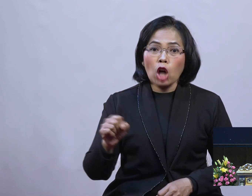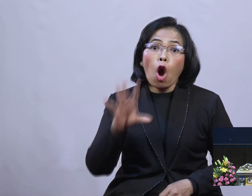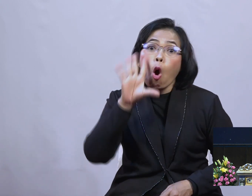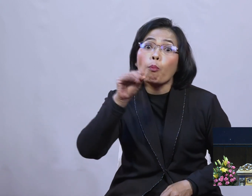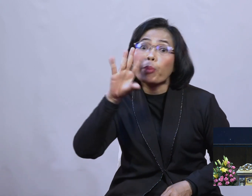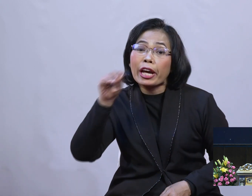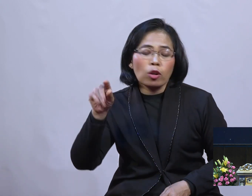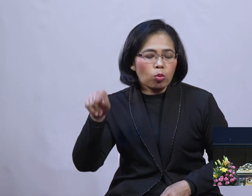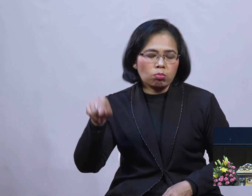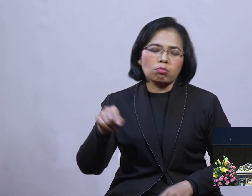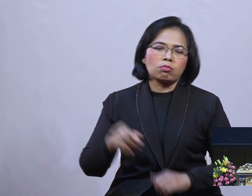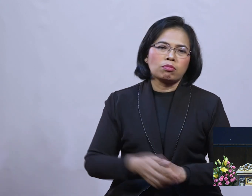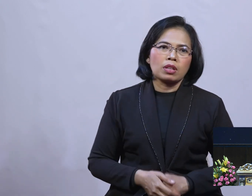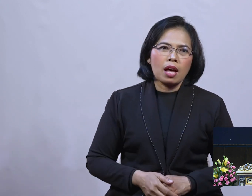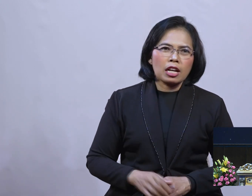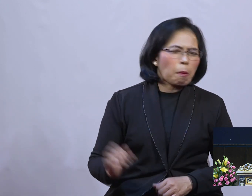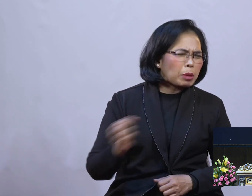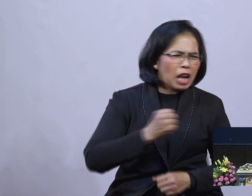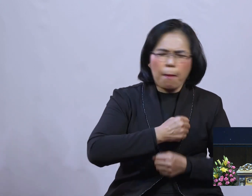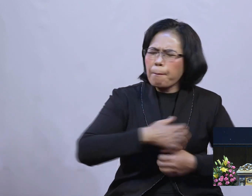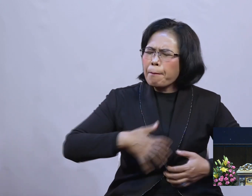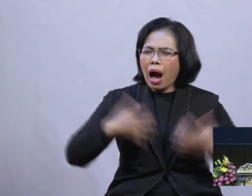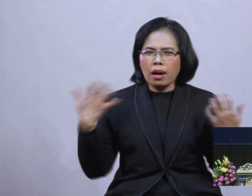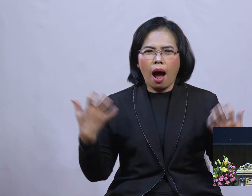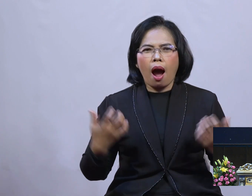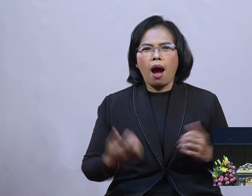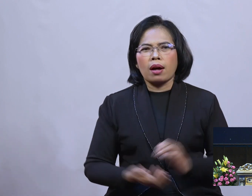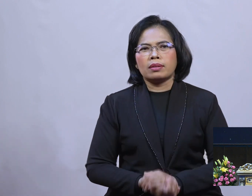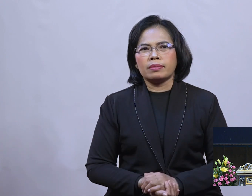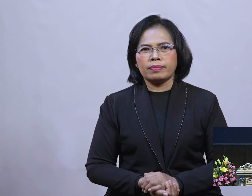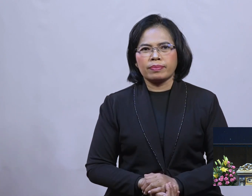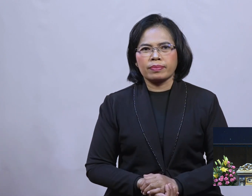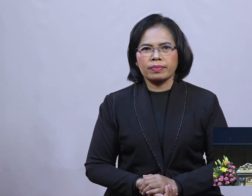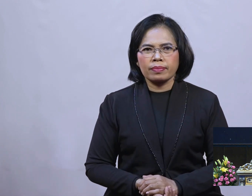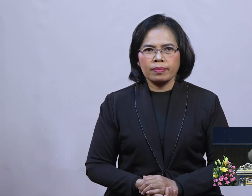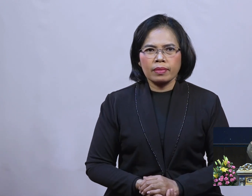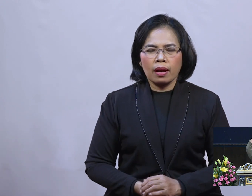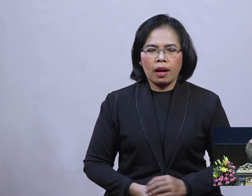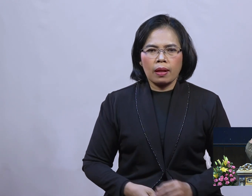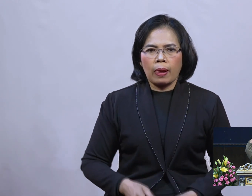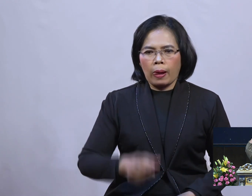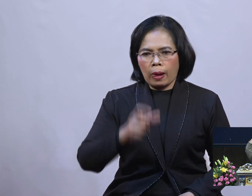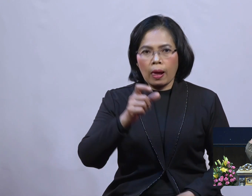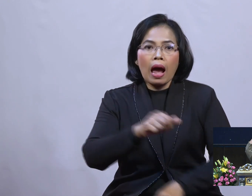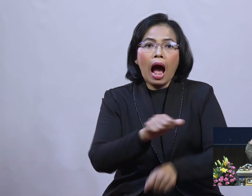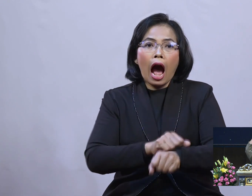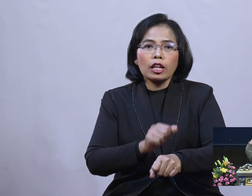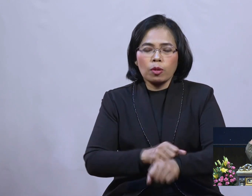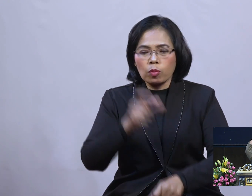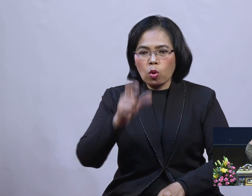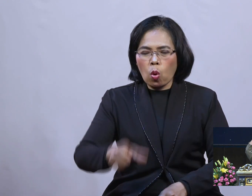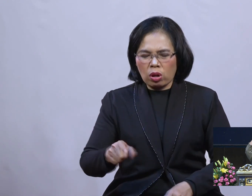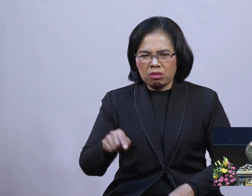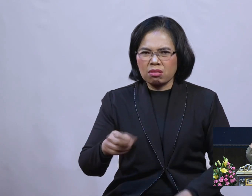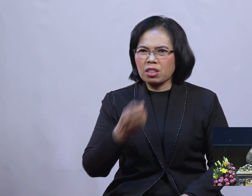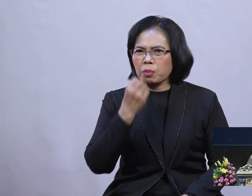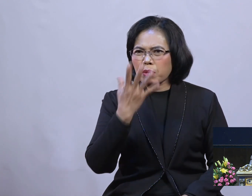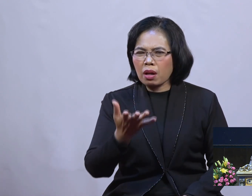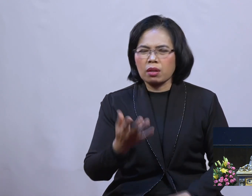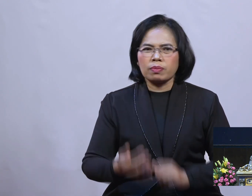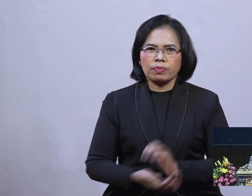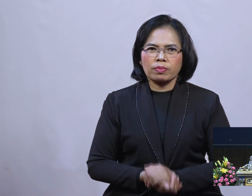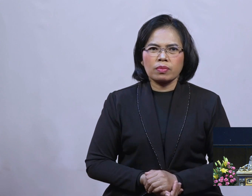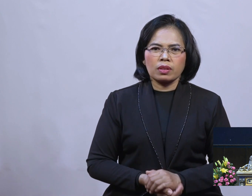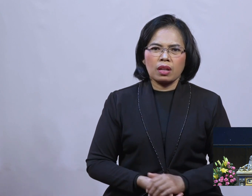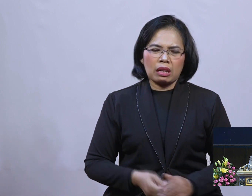sadar diri hamba tidak akan pernah ngamuk untuk apapun hanya seorang yang berkata Walaupun manusia mereka